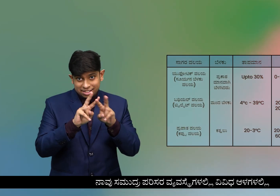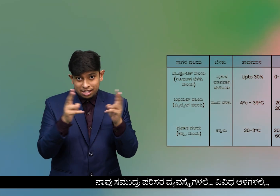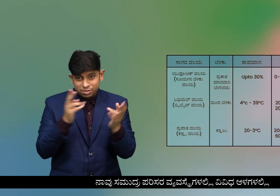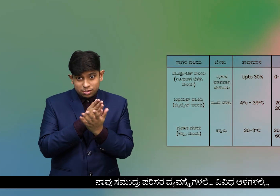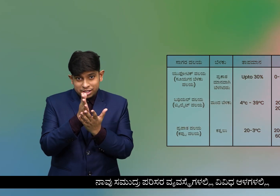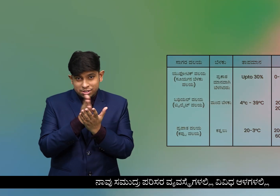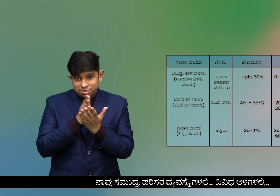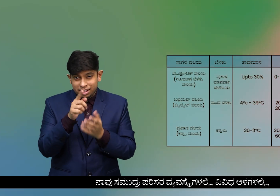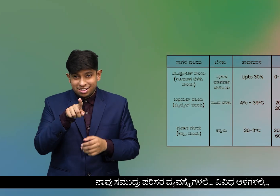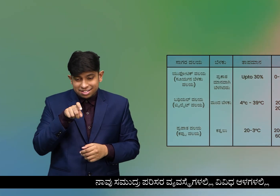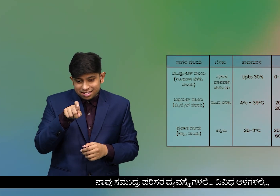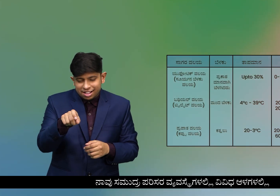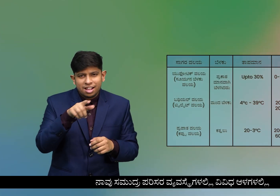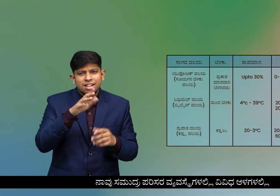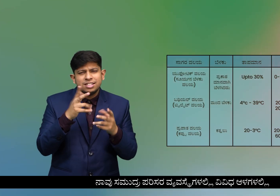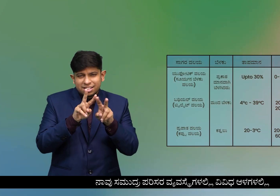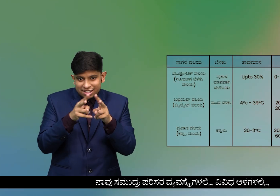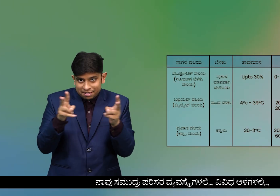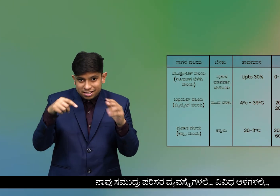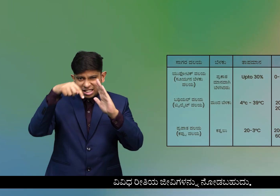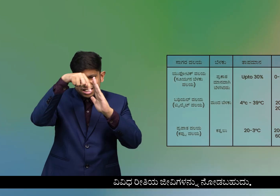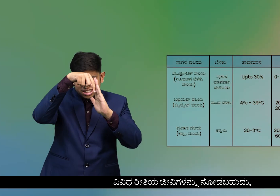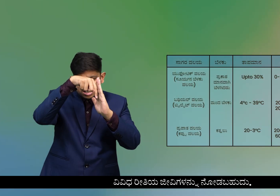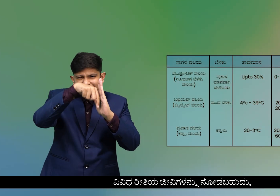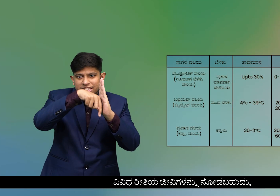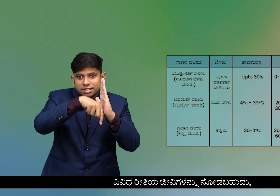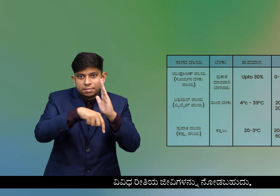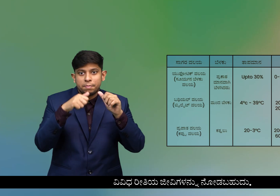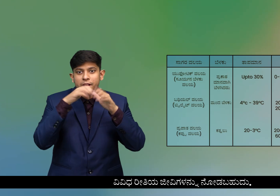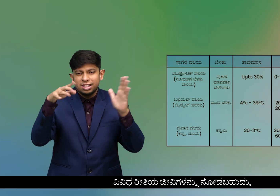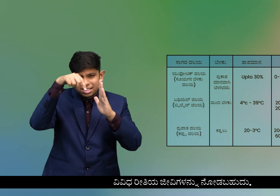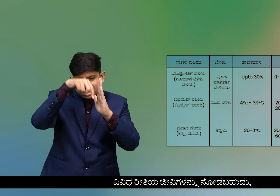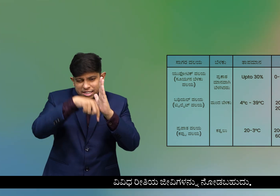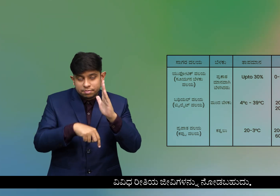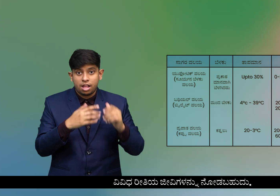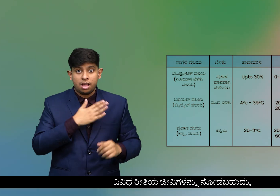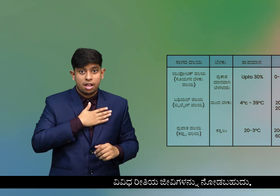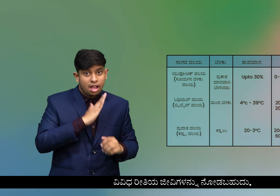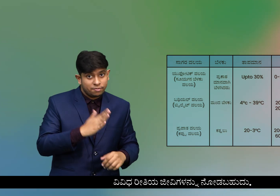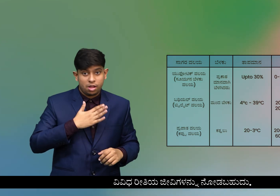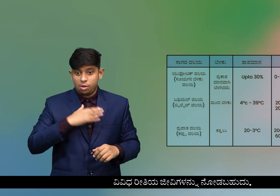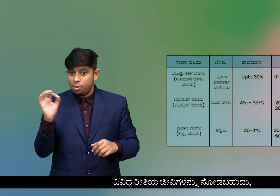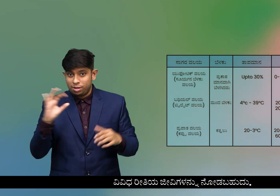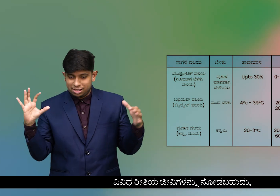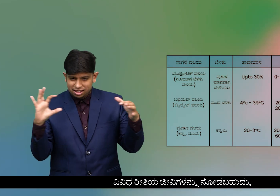ನಾವು ಸಮುದ್ರ ಪರಿಸರ ವ್ಯವಸ್ಥೆಗಳಲ್ಲಿ ವಿವಿಧ ಆಳಗಳಲ್ಲಿ ವಿವಿಧ ರೀತಿಯ ಜೀವಿಗಳನ್ನ ನೋಡಬಹುದು.